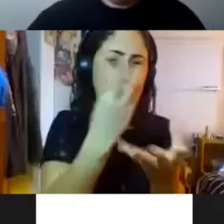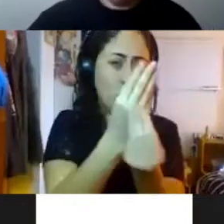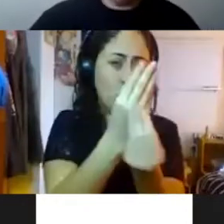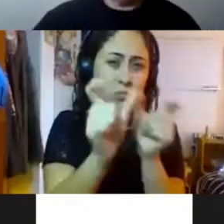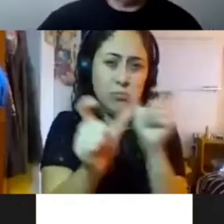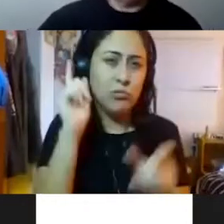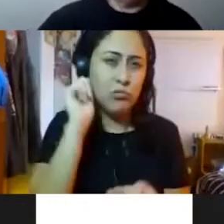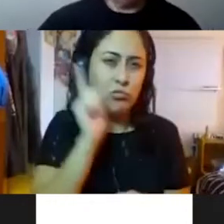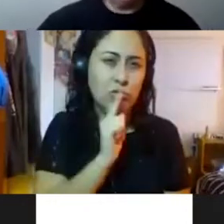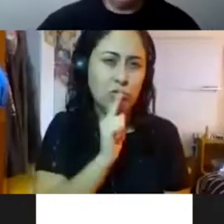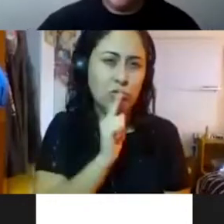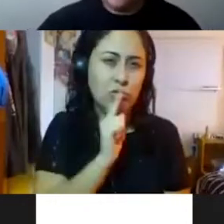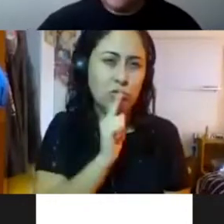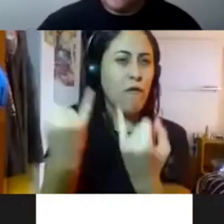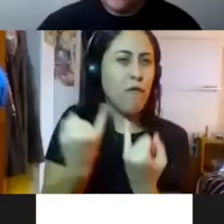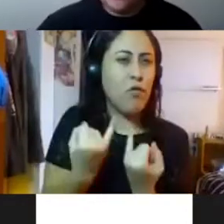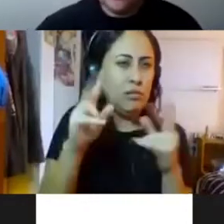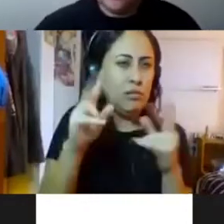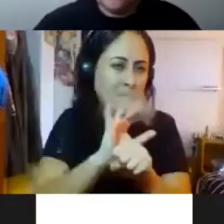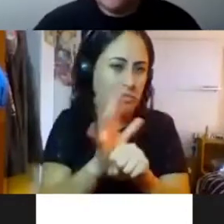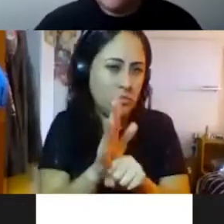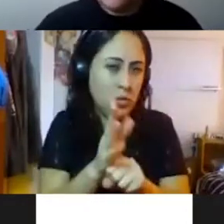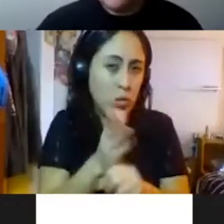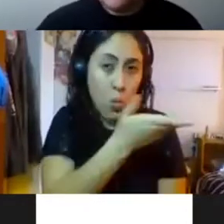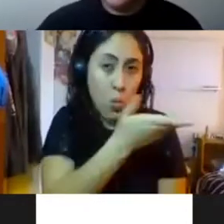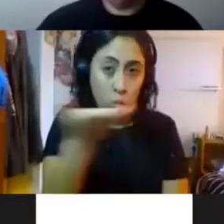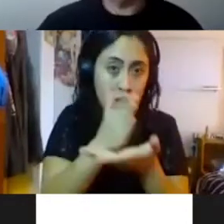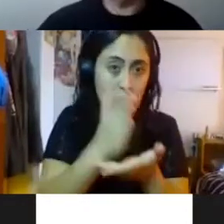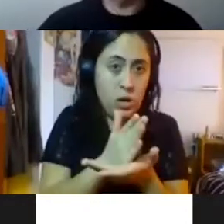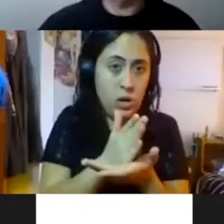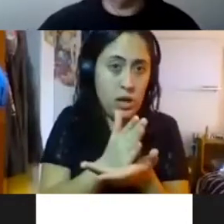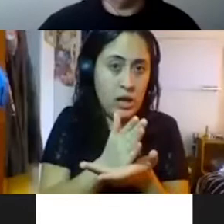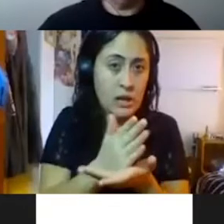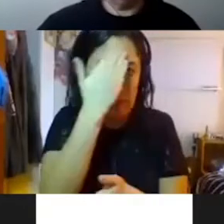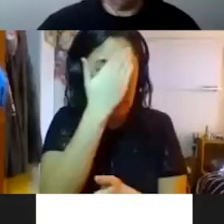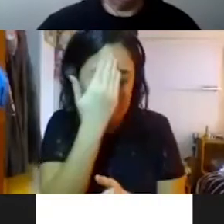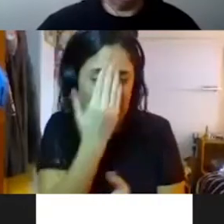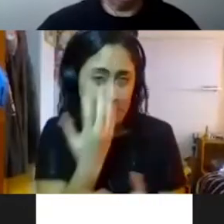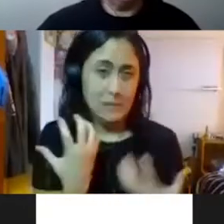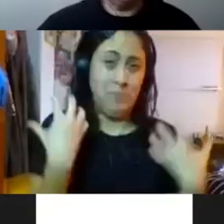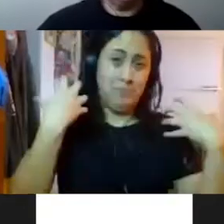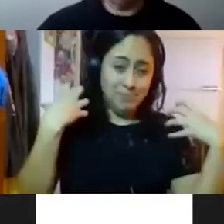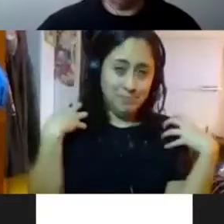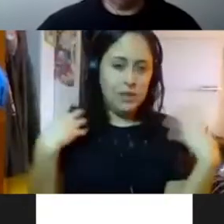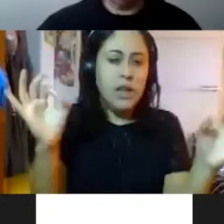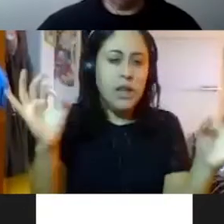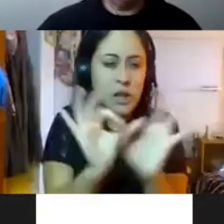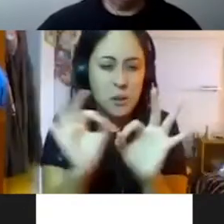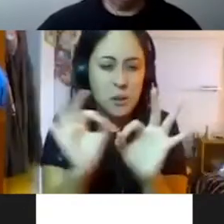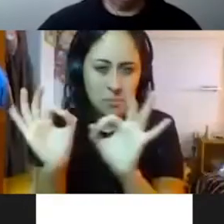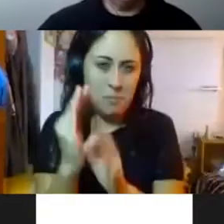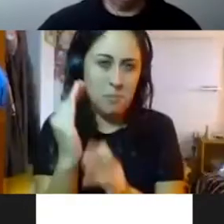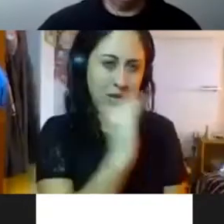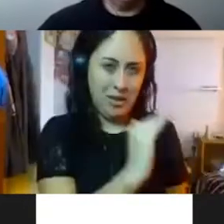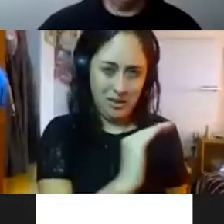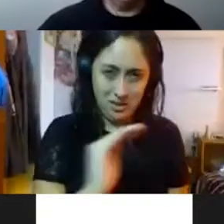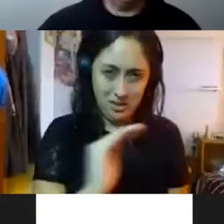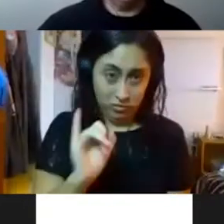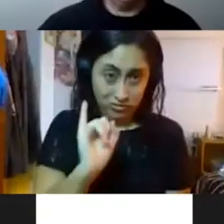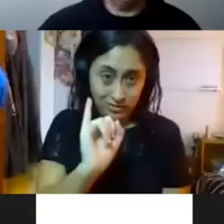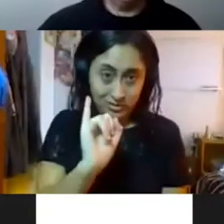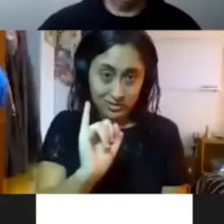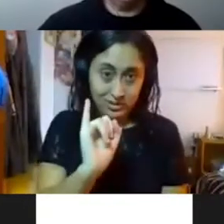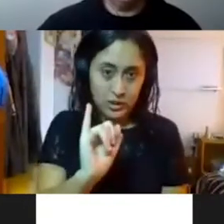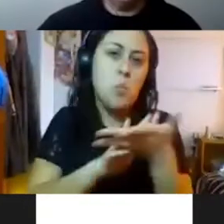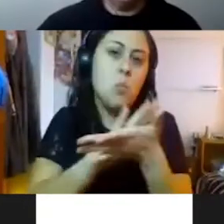del coronavirus. Ellos como colegio se preocuparon entonces de explicarles a los niños como para bajar un